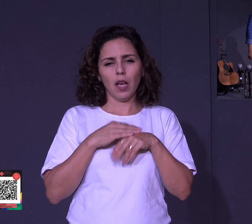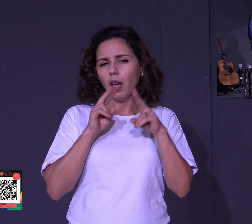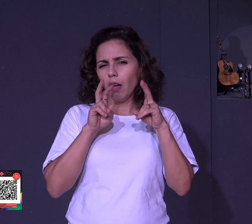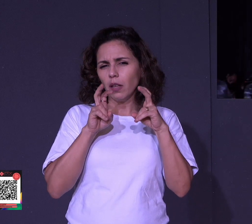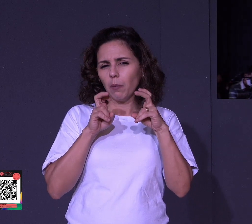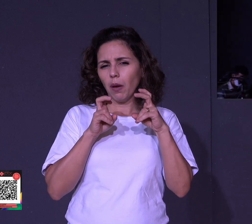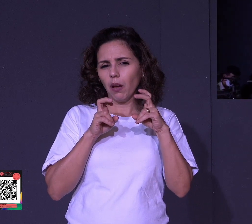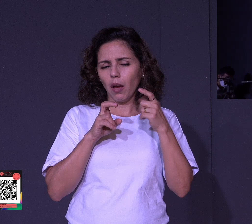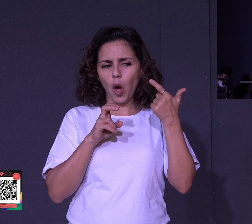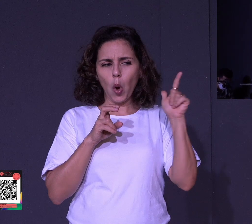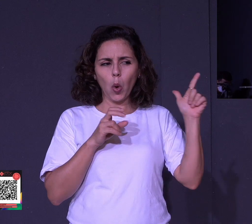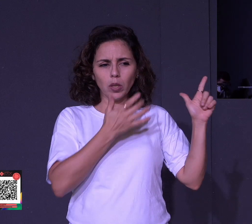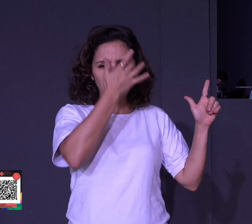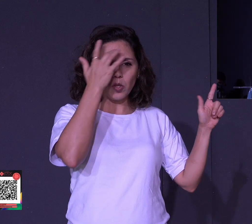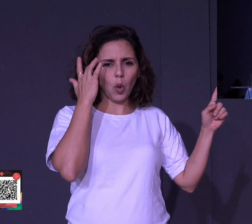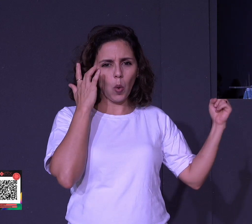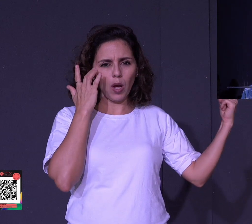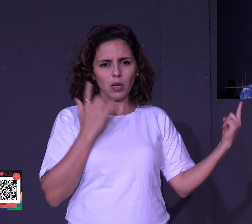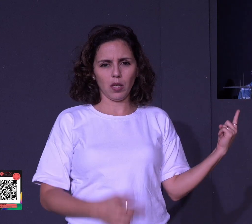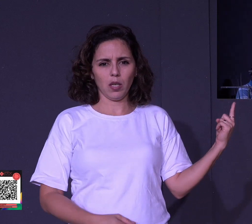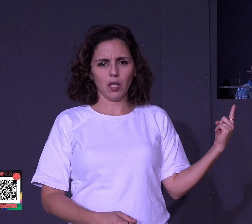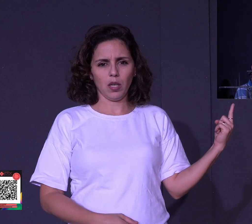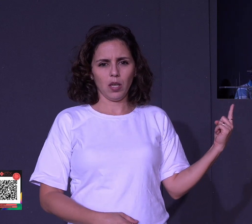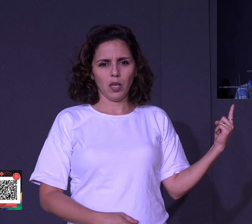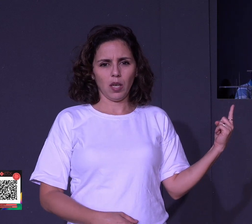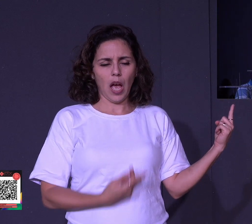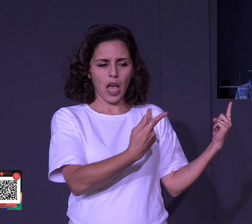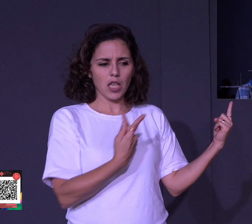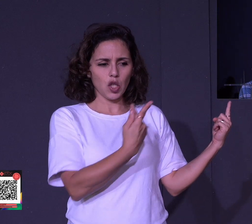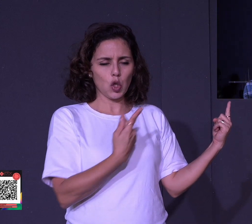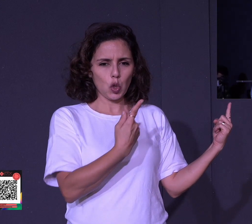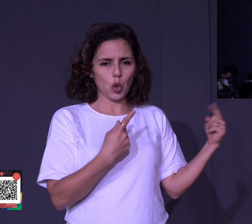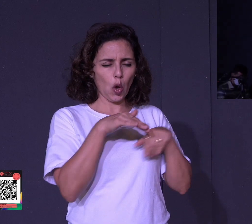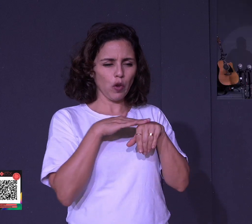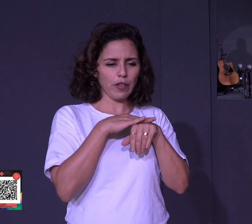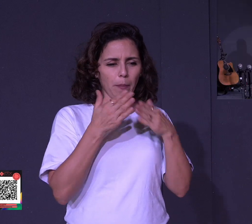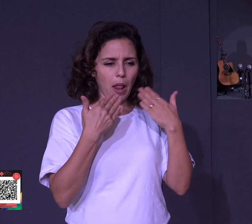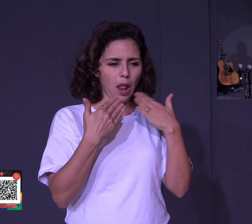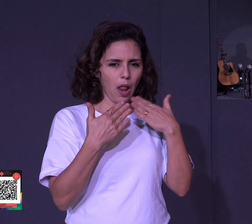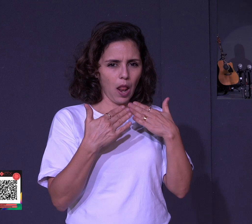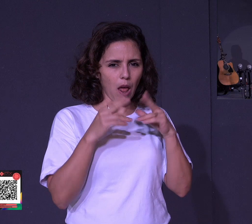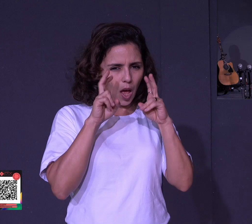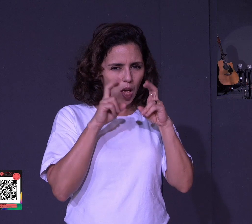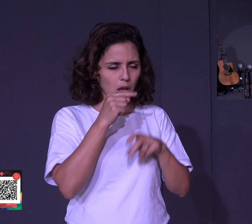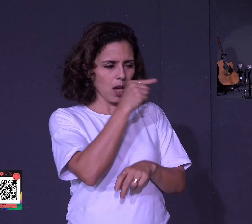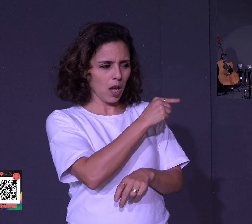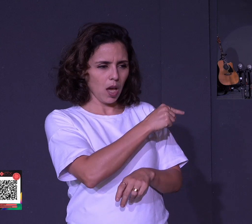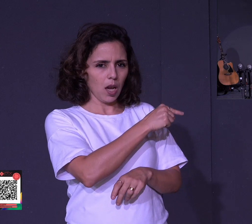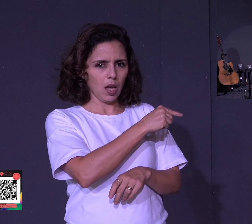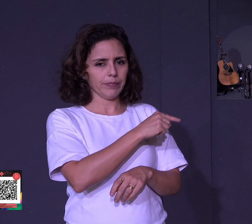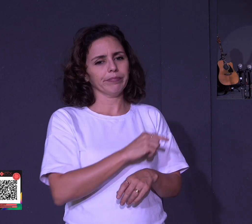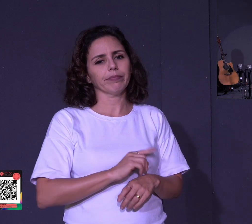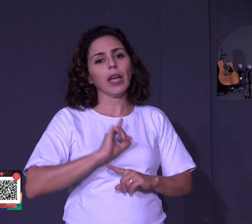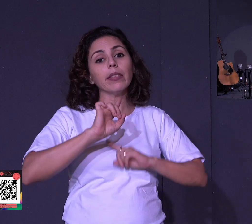É ou não é? É ou não é? Davi disse assim no Salmo 39: porém, guardas em minha